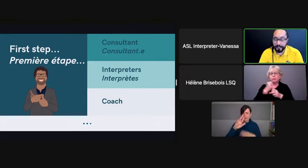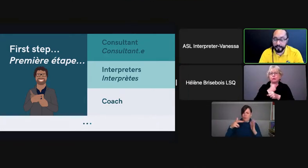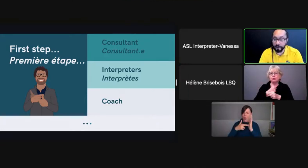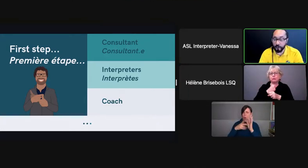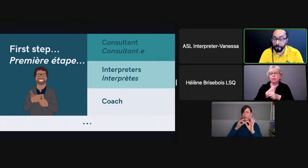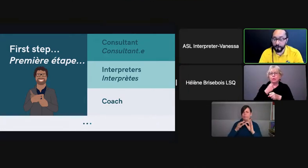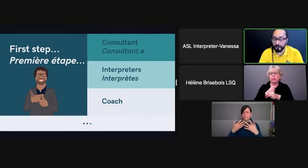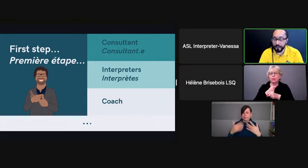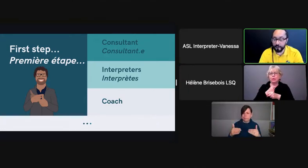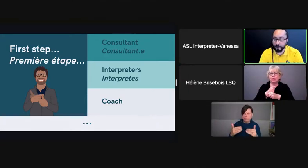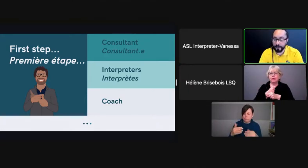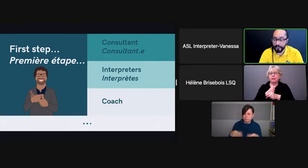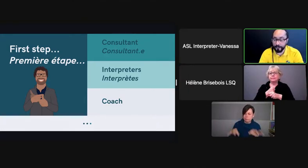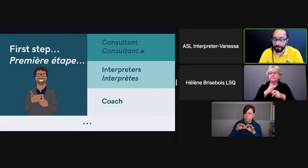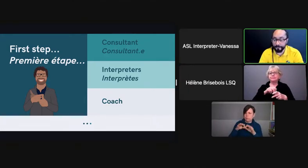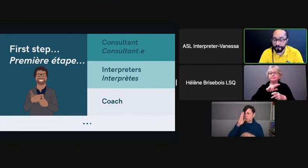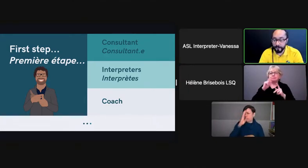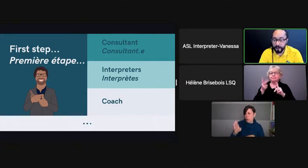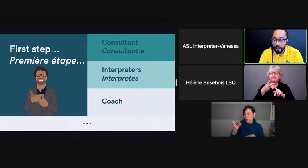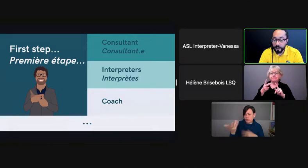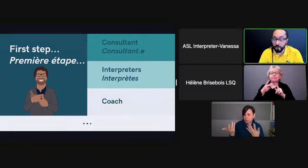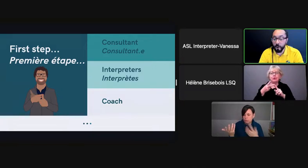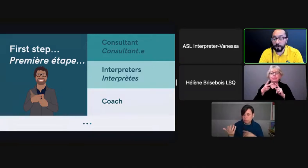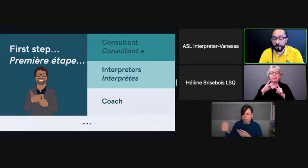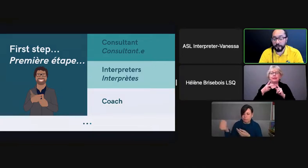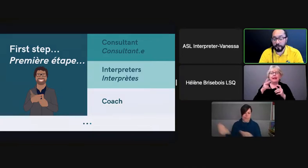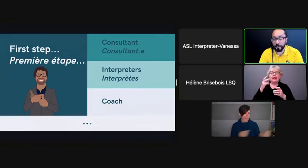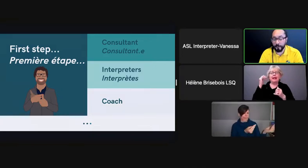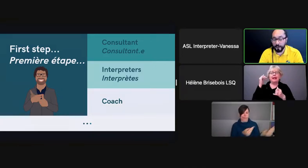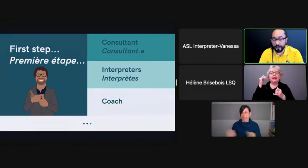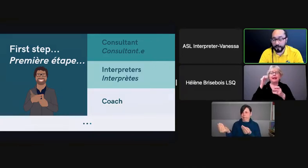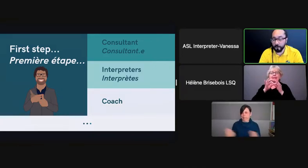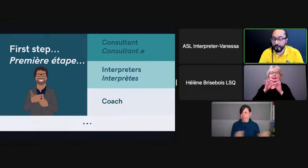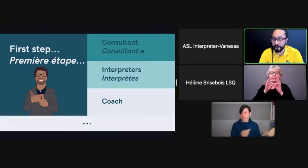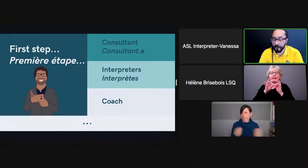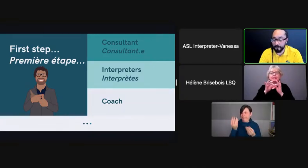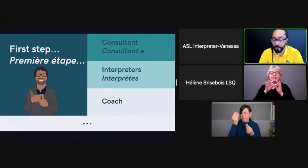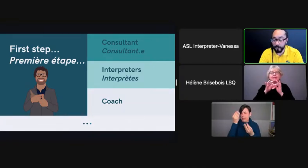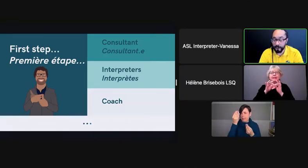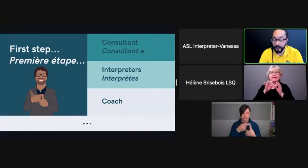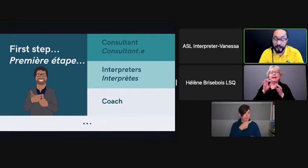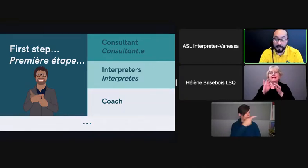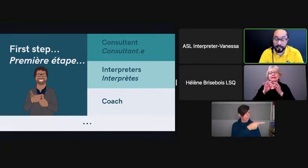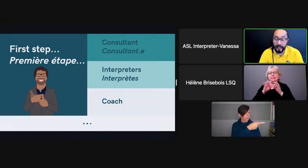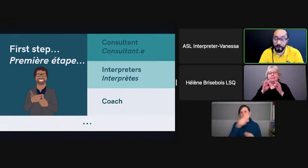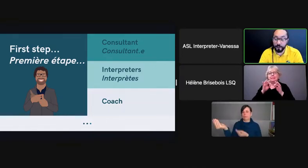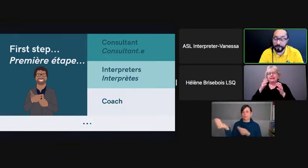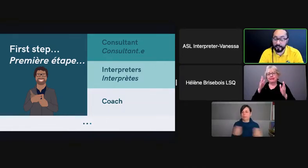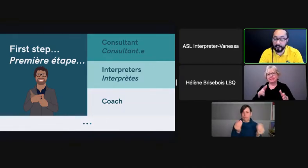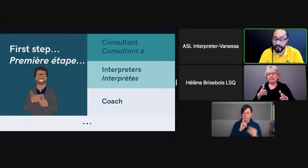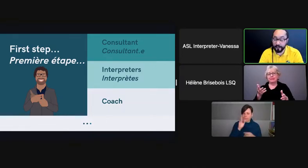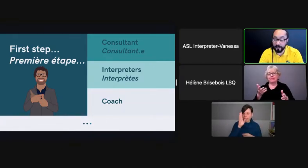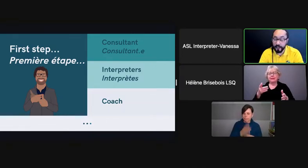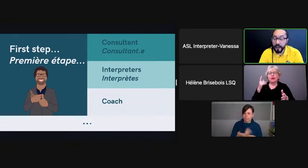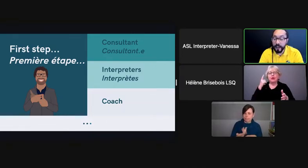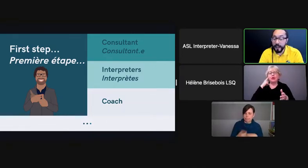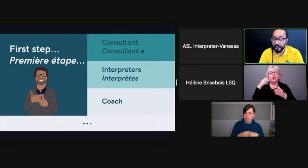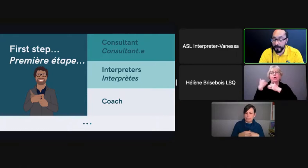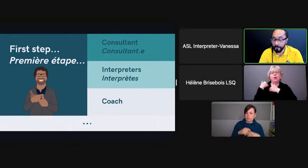la deuxième chose, c'est que les interprètes et l'interprétation, le rôle des interprètes est assez simple.